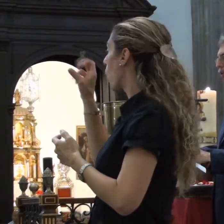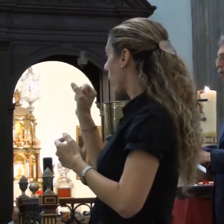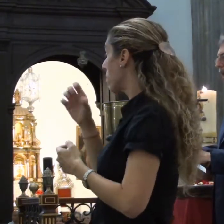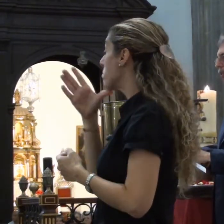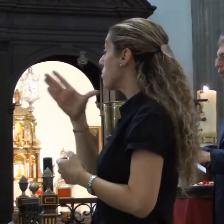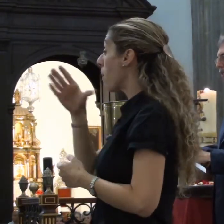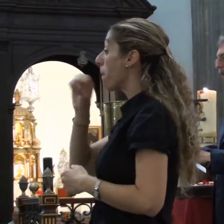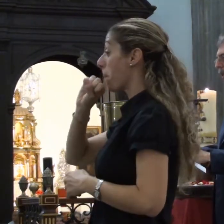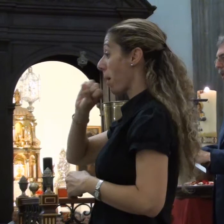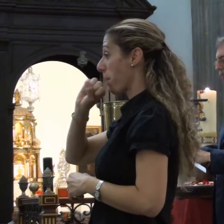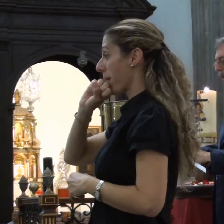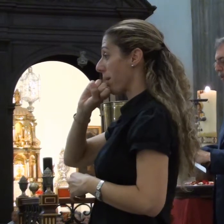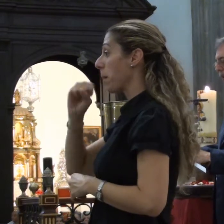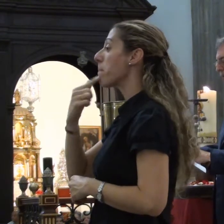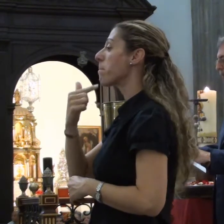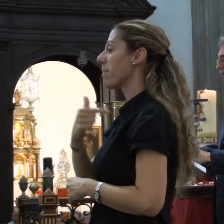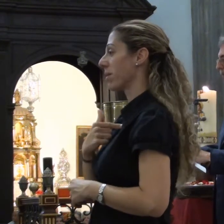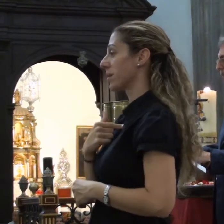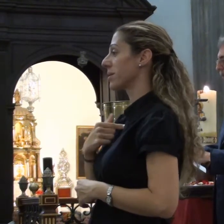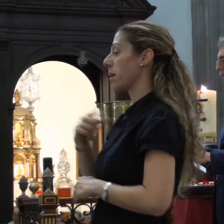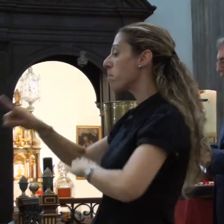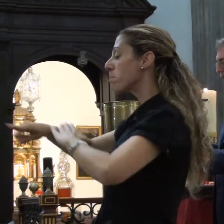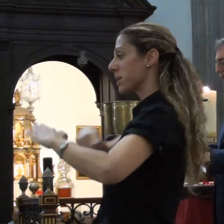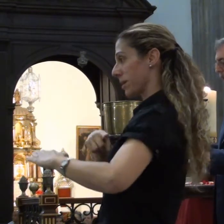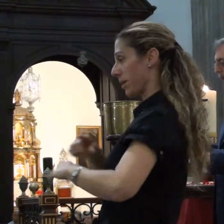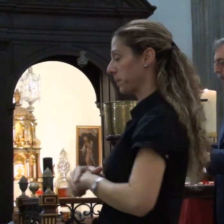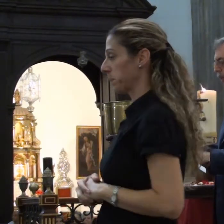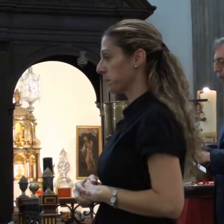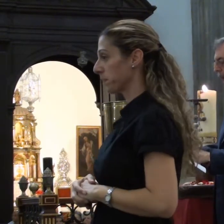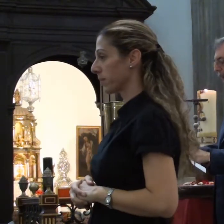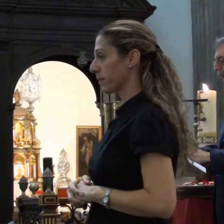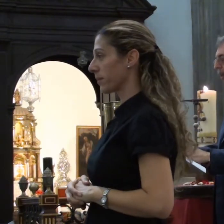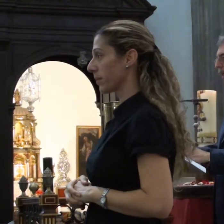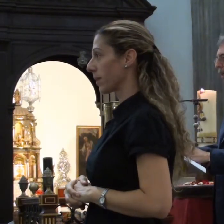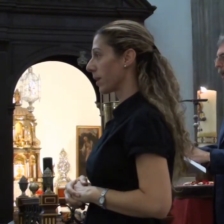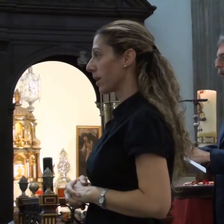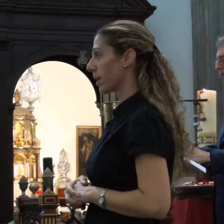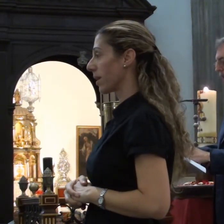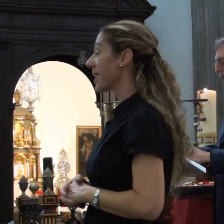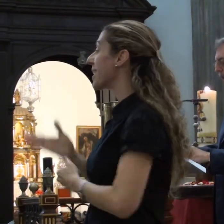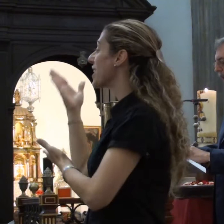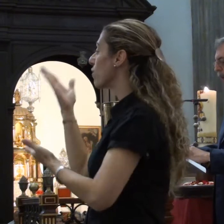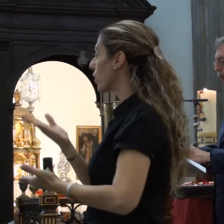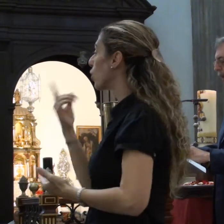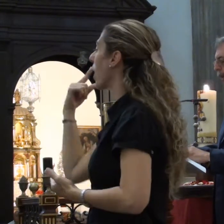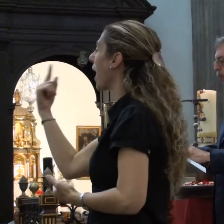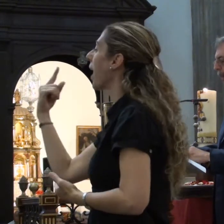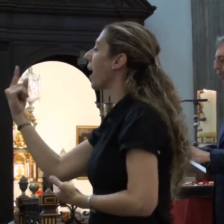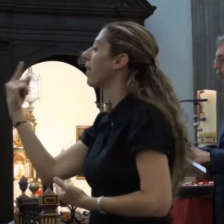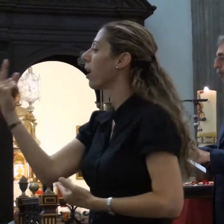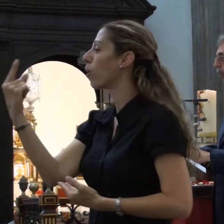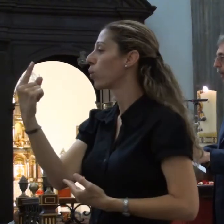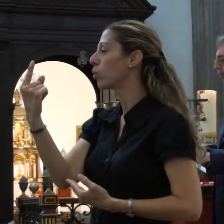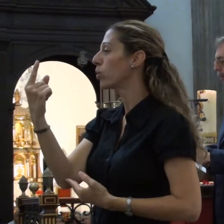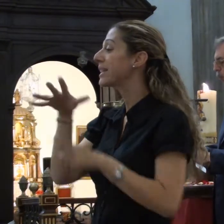nos ha hecho la siguiente invitación invito a cada cristiano en cualquier